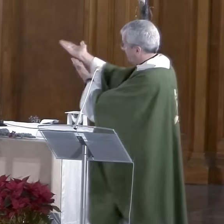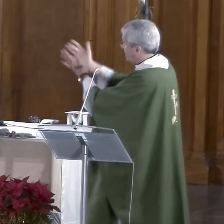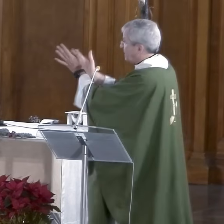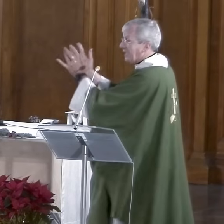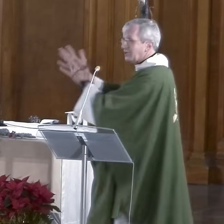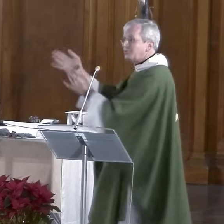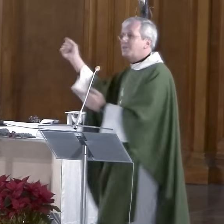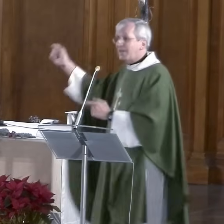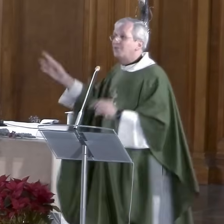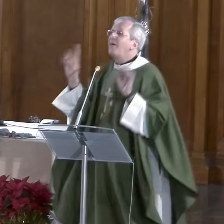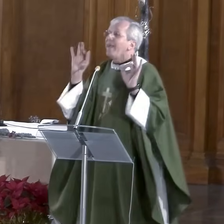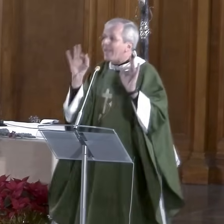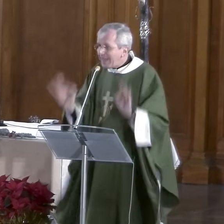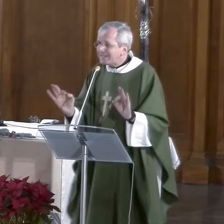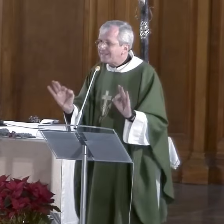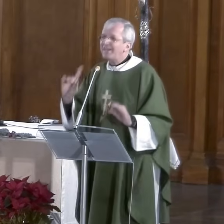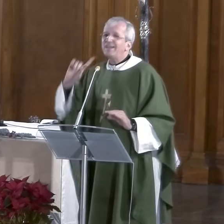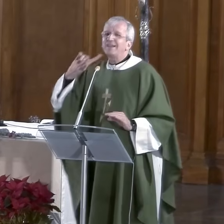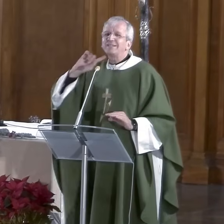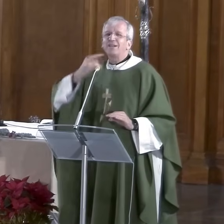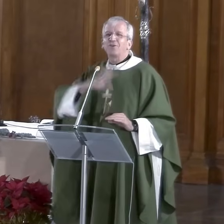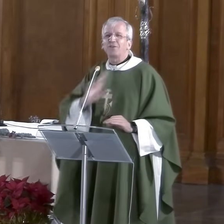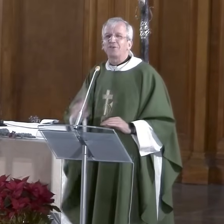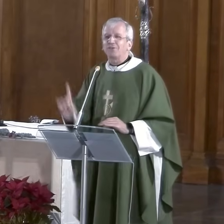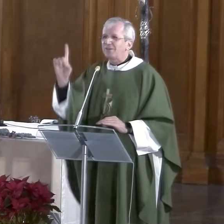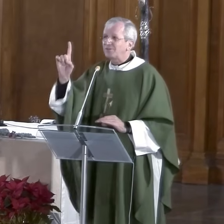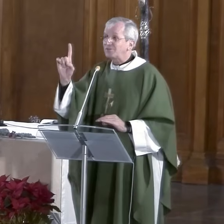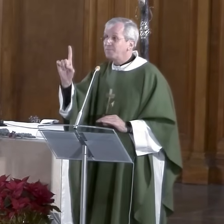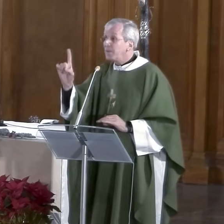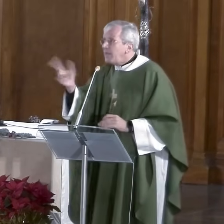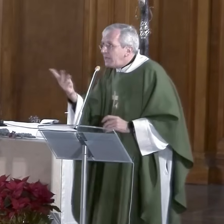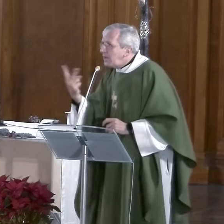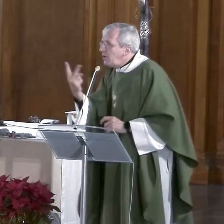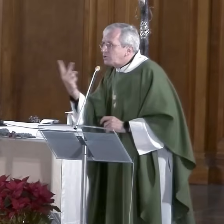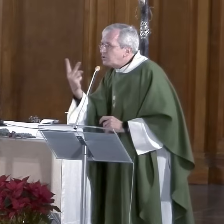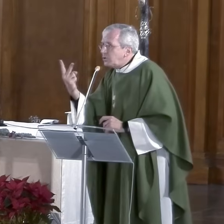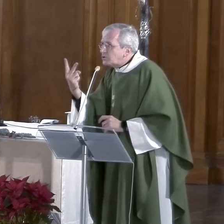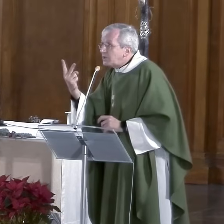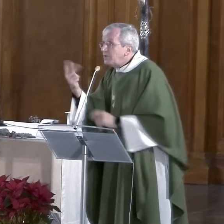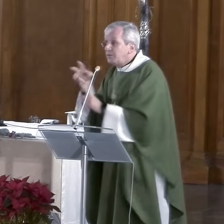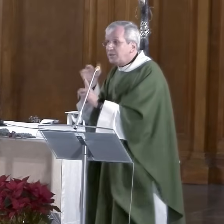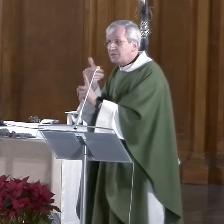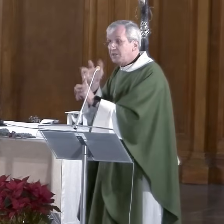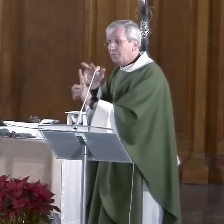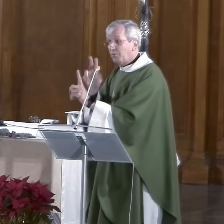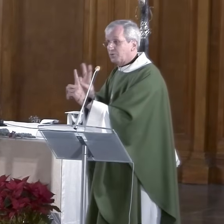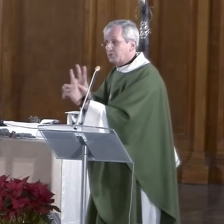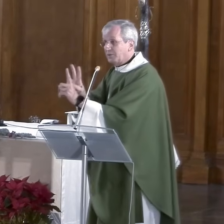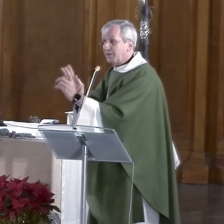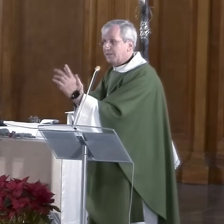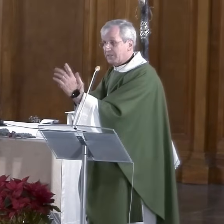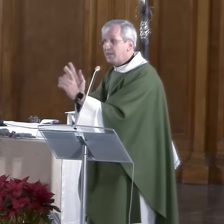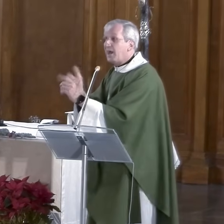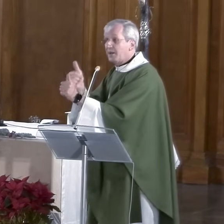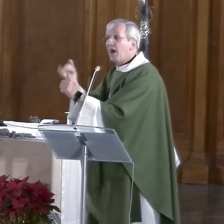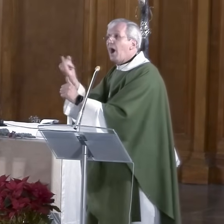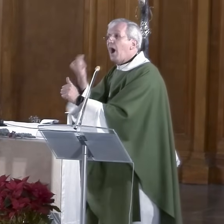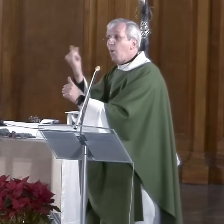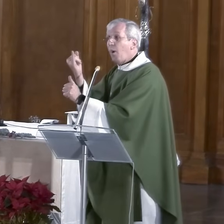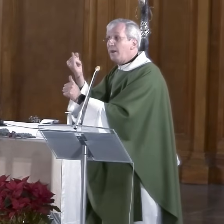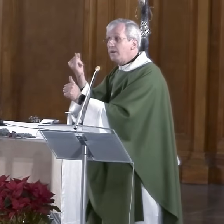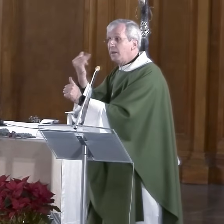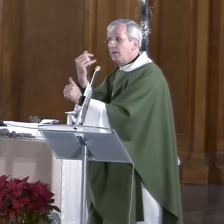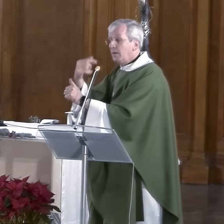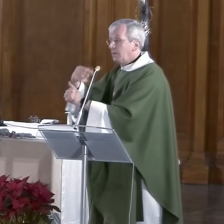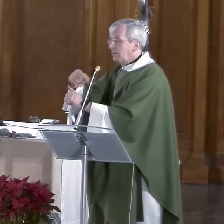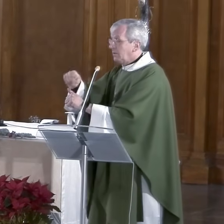nos presenta a Jesús diciendo: este es el Cordero de Dios. Y los dos discípulos que seguían a